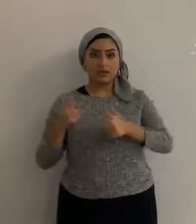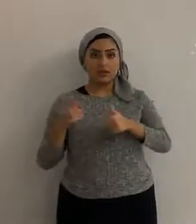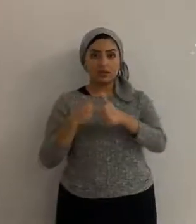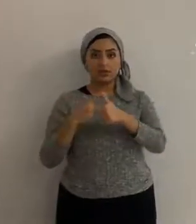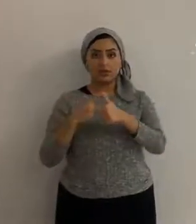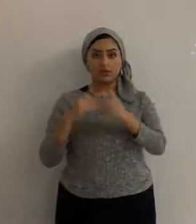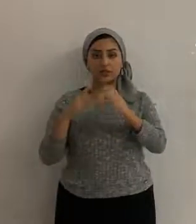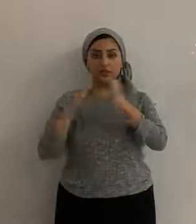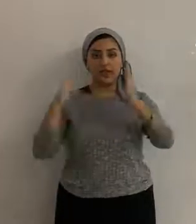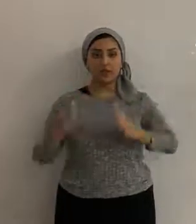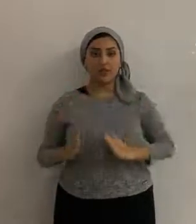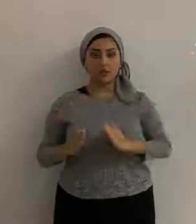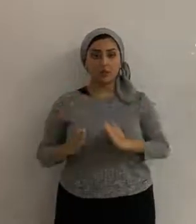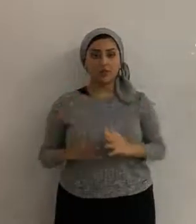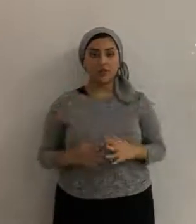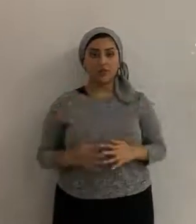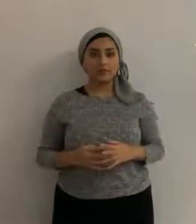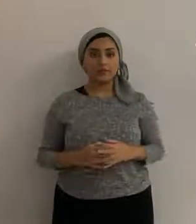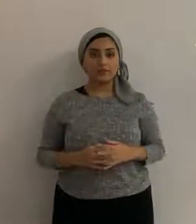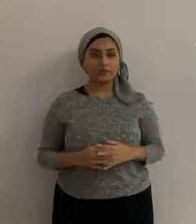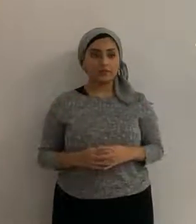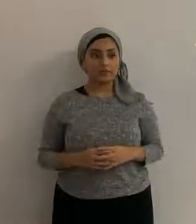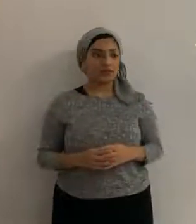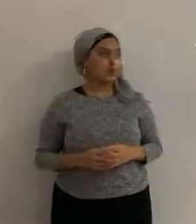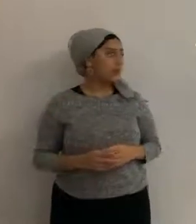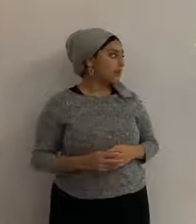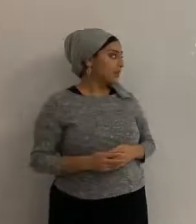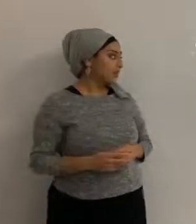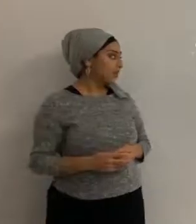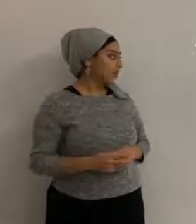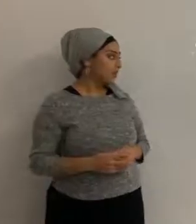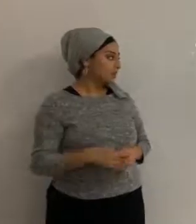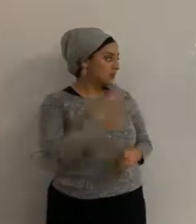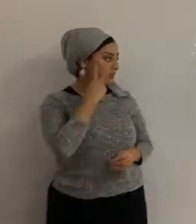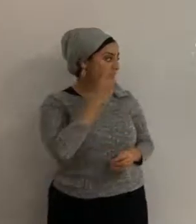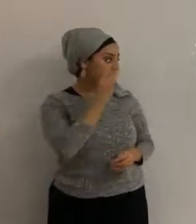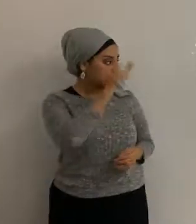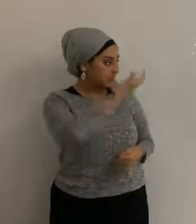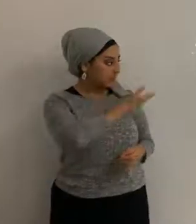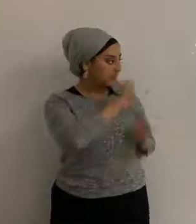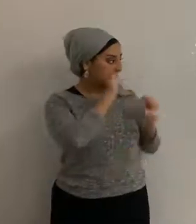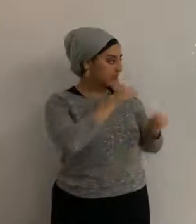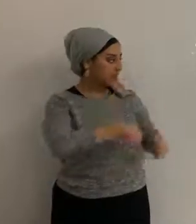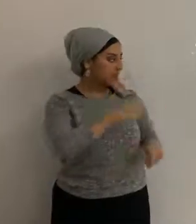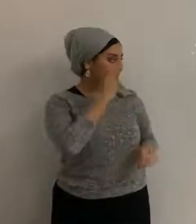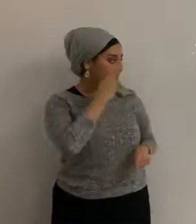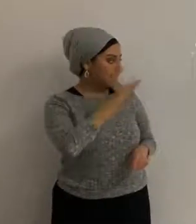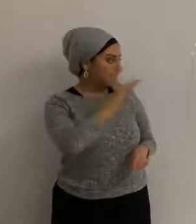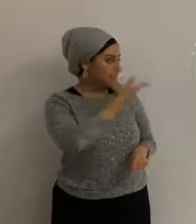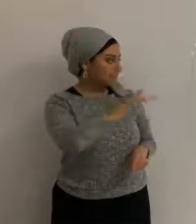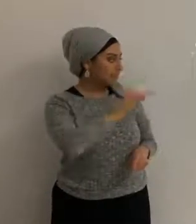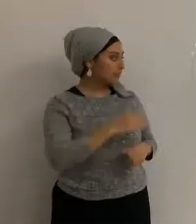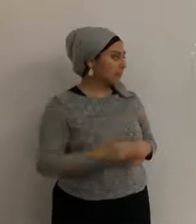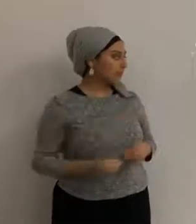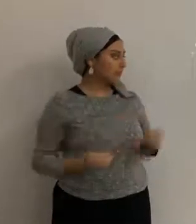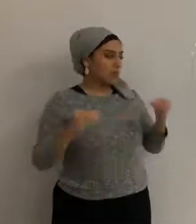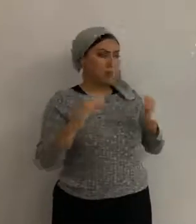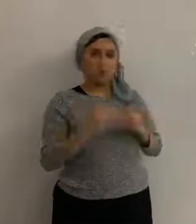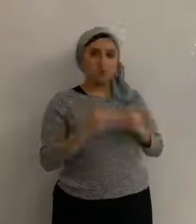casa principal. Y aquí vemos exactamente, miren, ahí se ven más maquinaria pesada. Todo esto